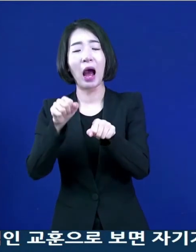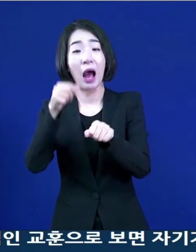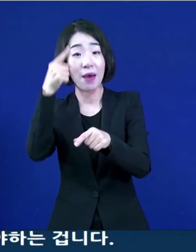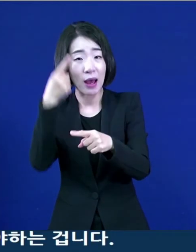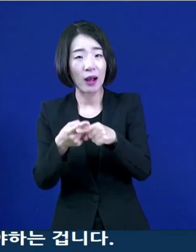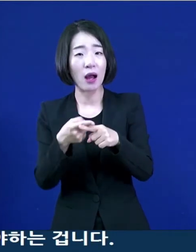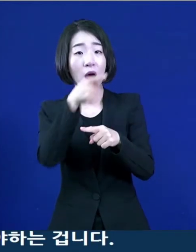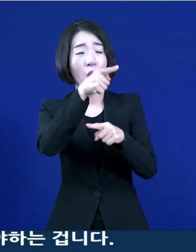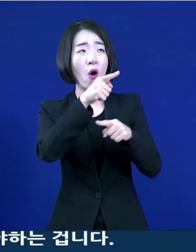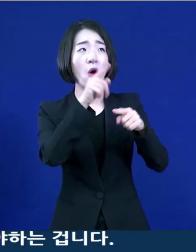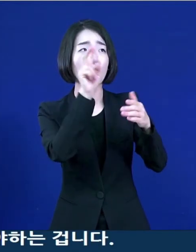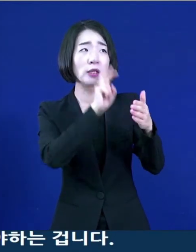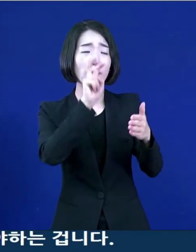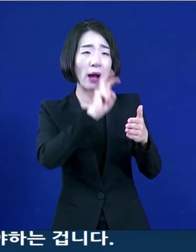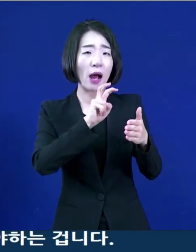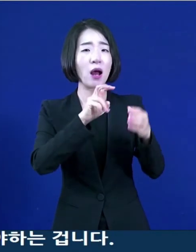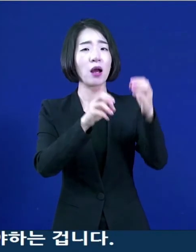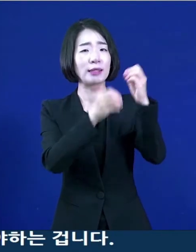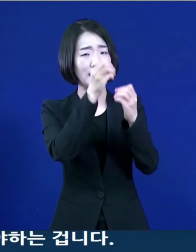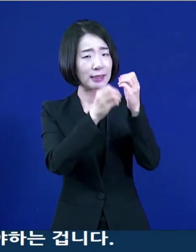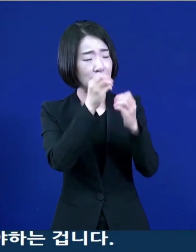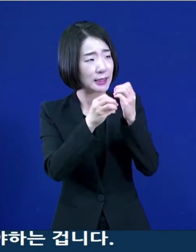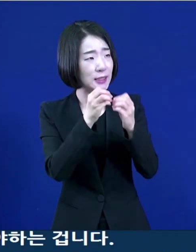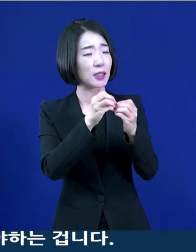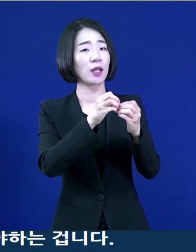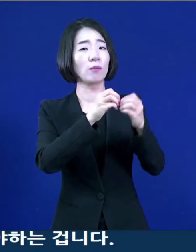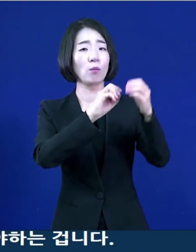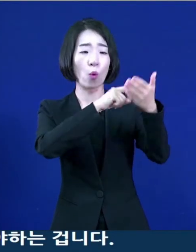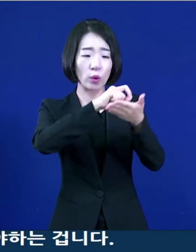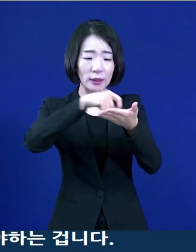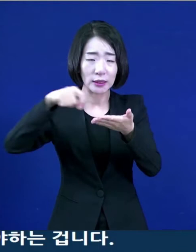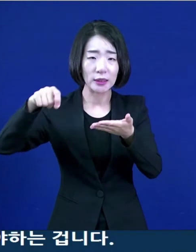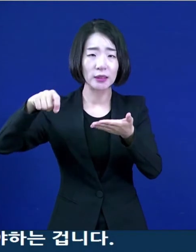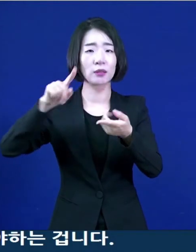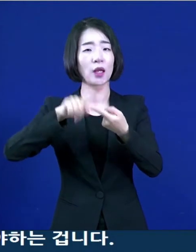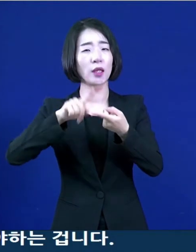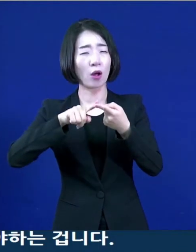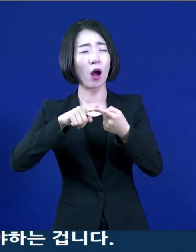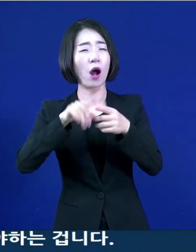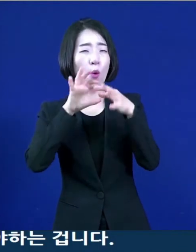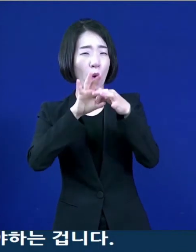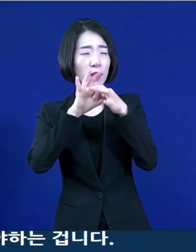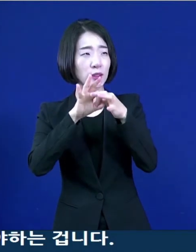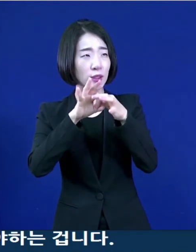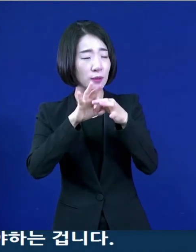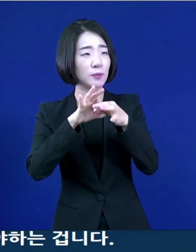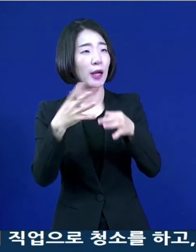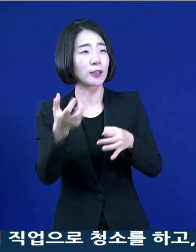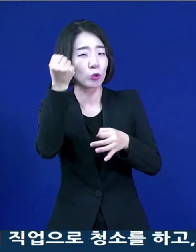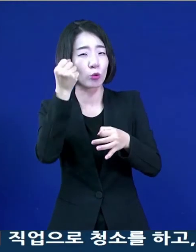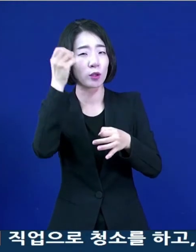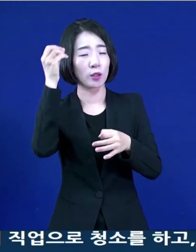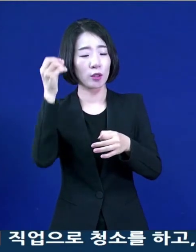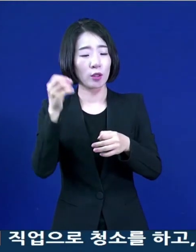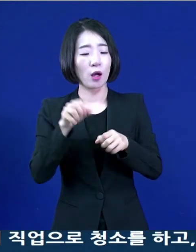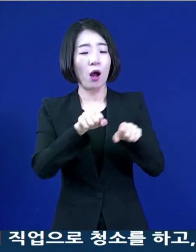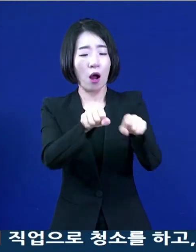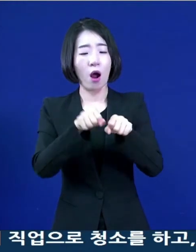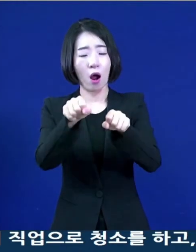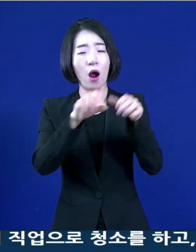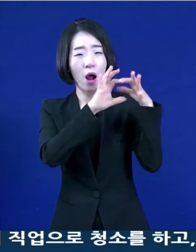시작한 겁니다. 음악을 가꾸고 시를 가꾸고 문학을 가꾸고 사람들을 가꾸고 도시를 가꾸기